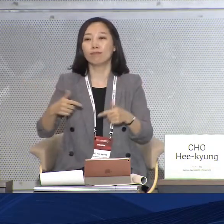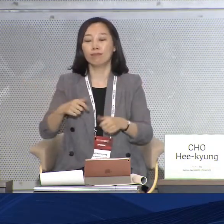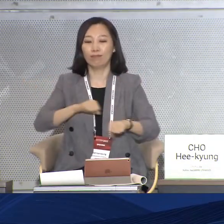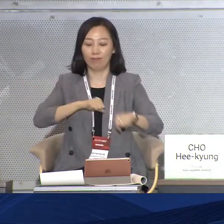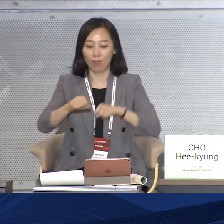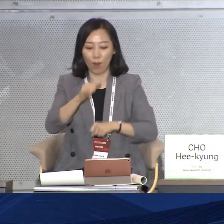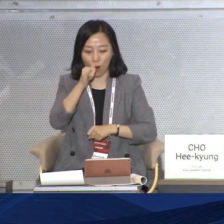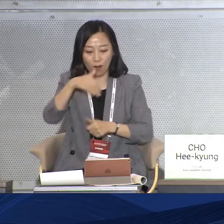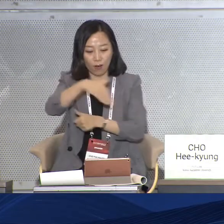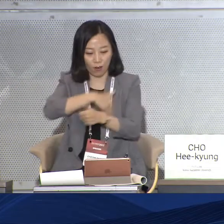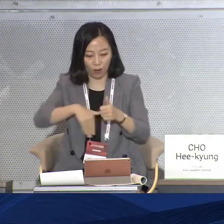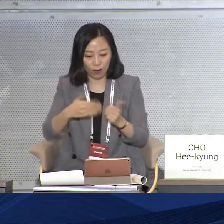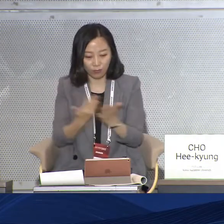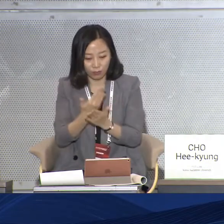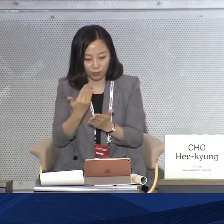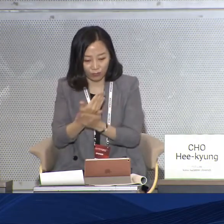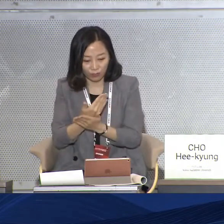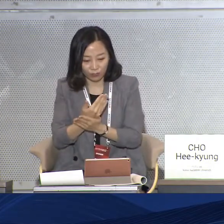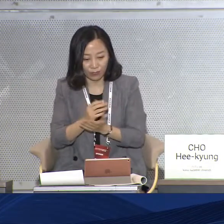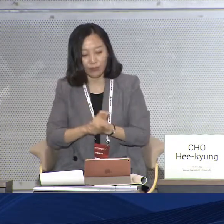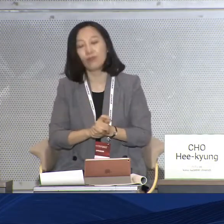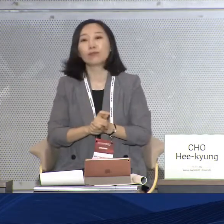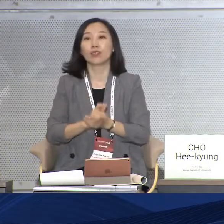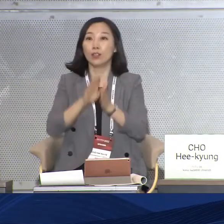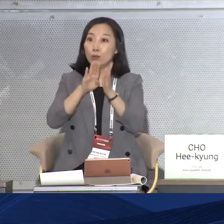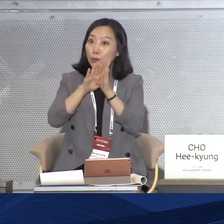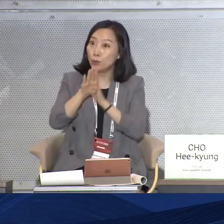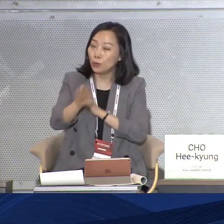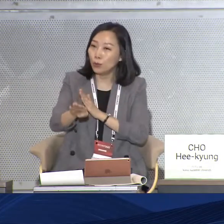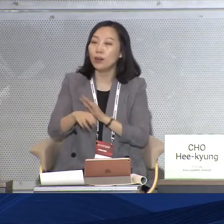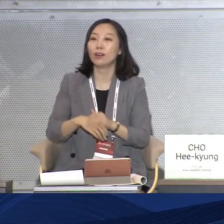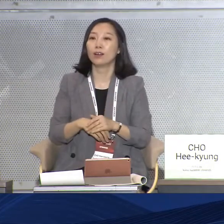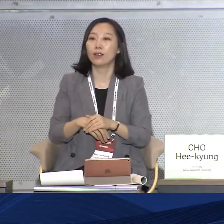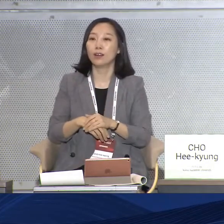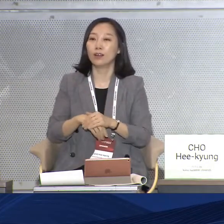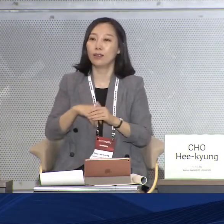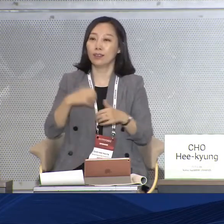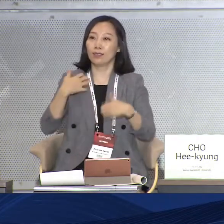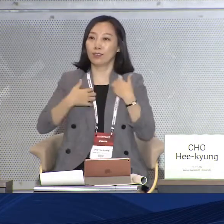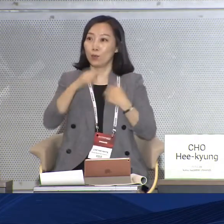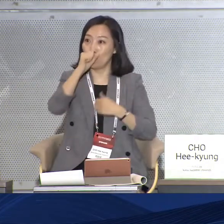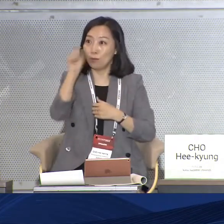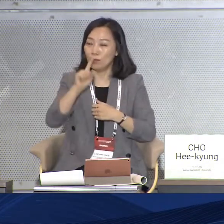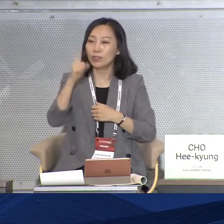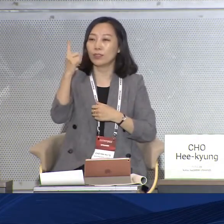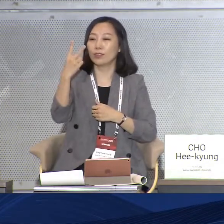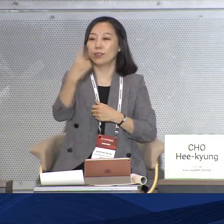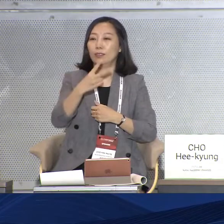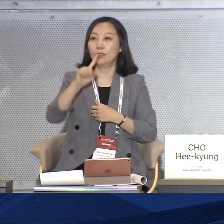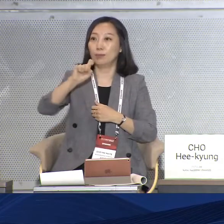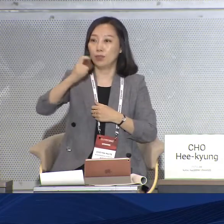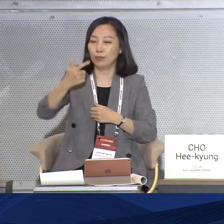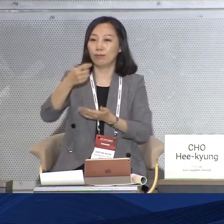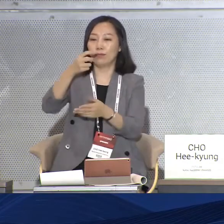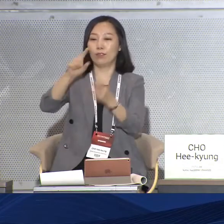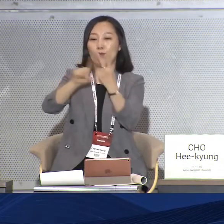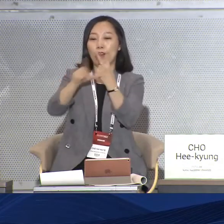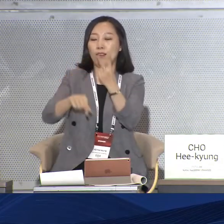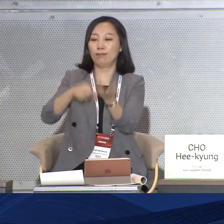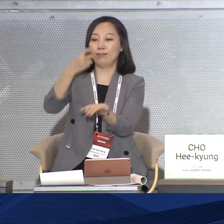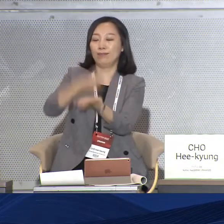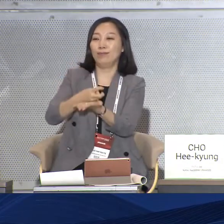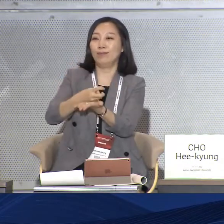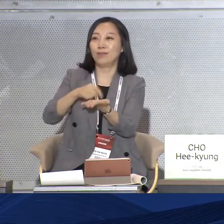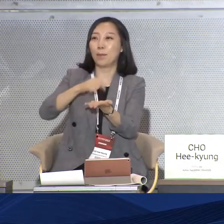되었고, 교육까지도 이루어지는 양적 성장의 배경으로 발전하고 있습니다. 차츰 반가운